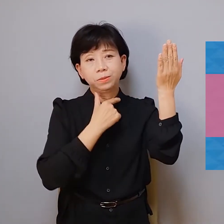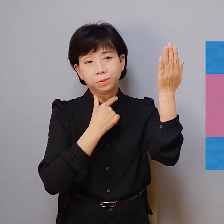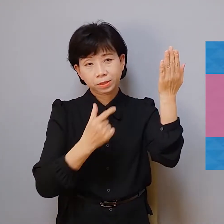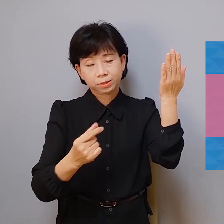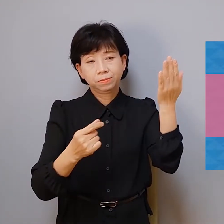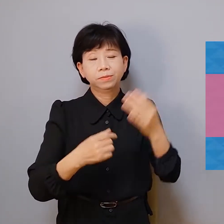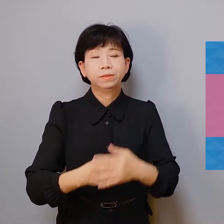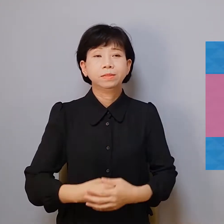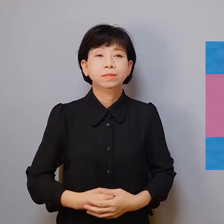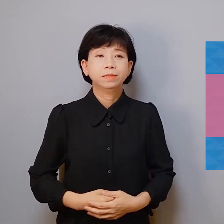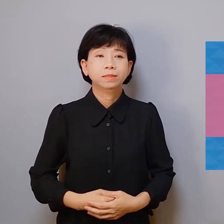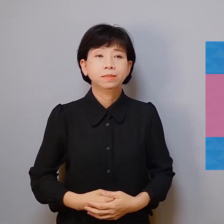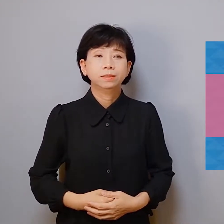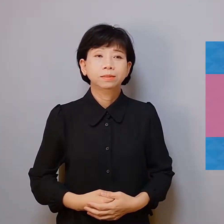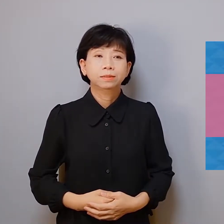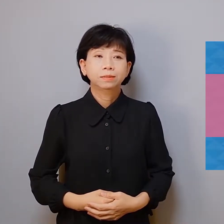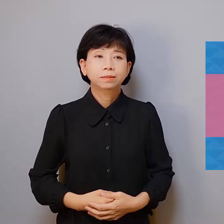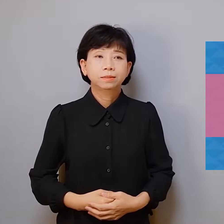원합니다.